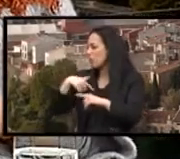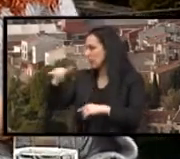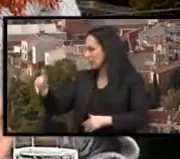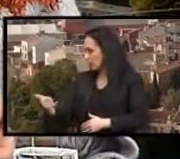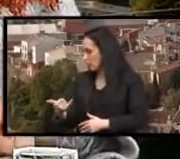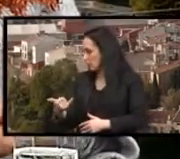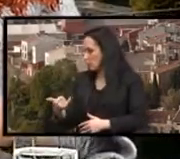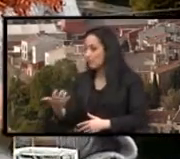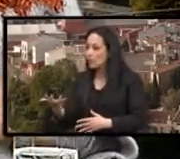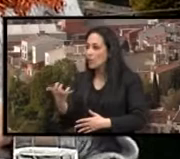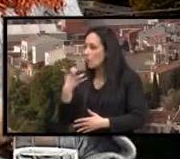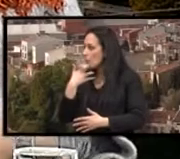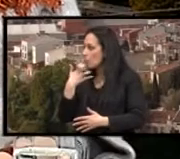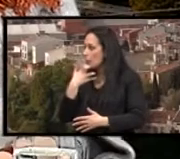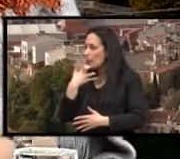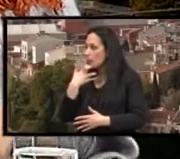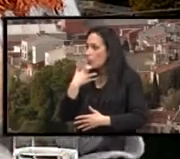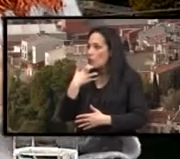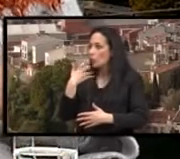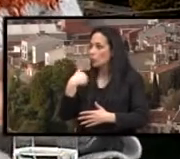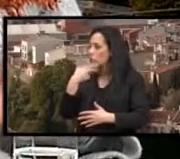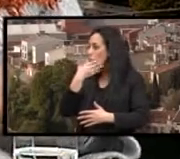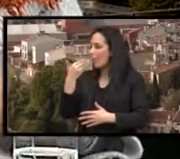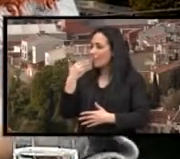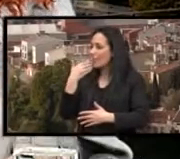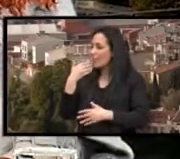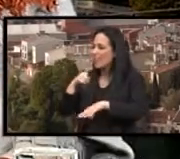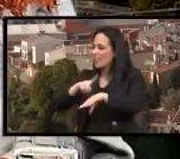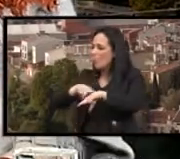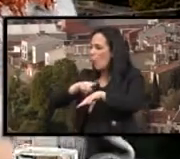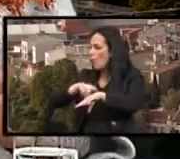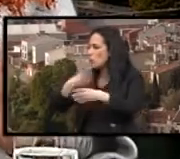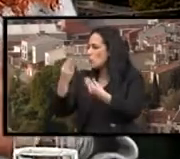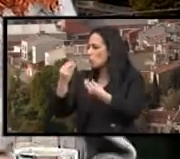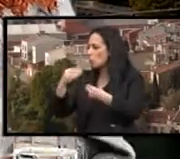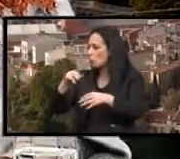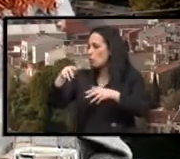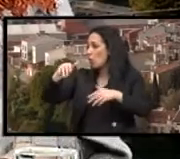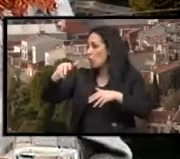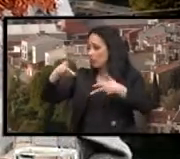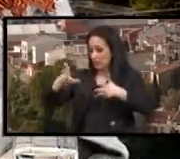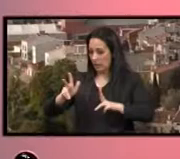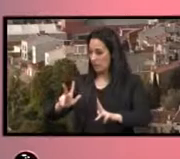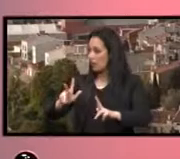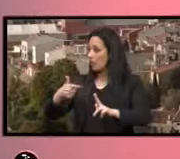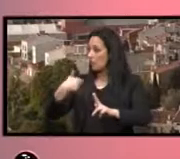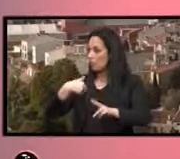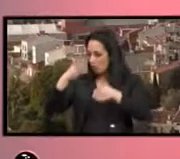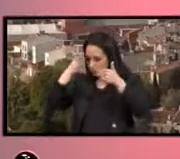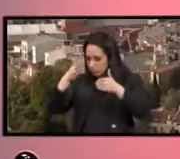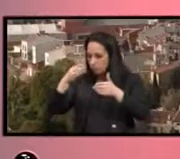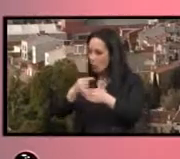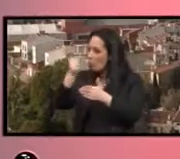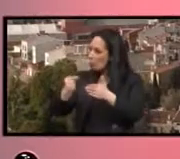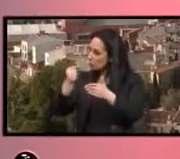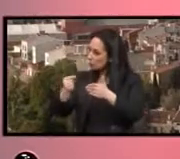doncs, passo tantes hores assegudes, doncs, llavors, cosir, no? Bueno, és un cadascú té il·lusió. Des de Flores